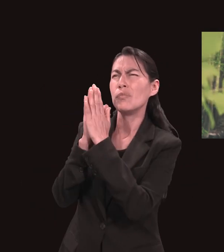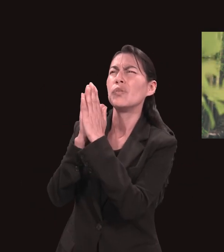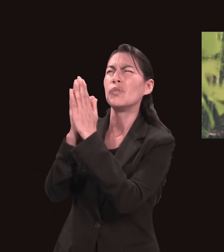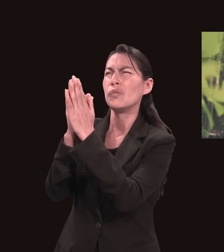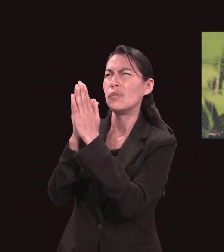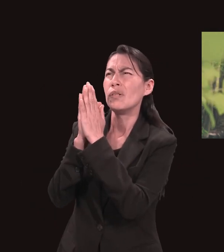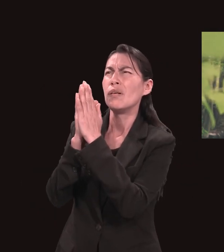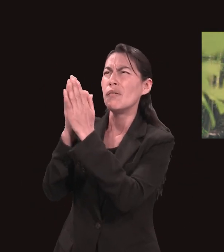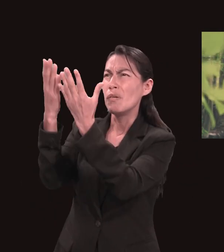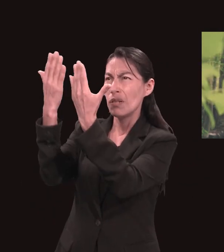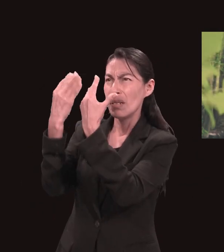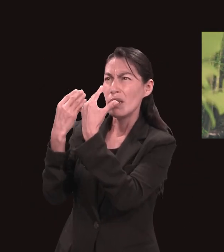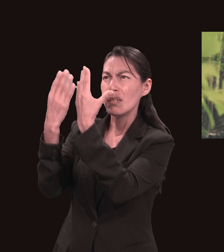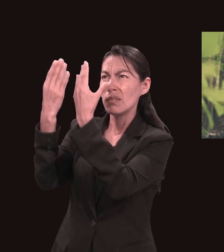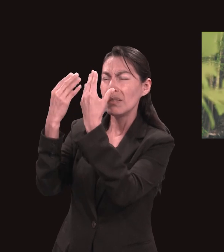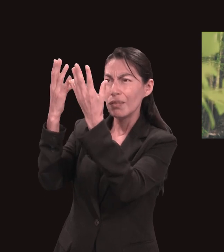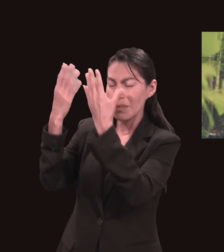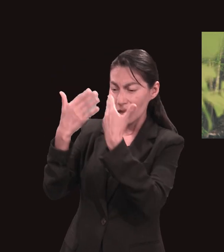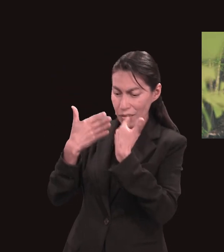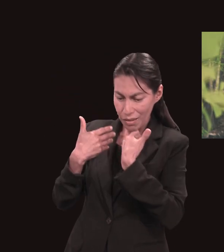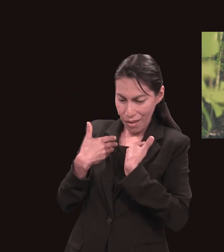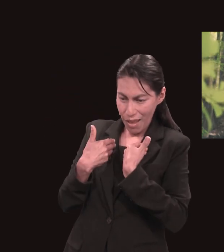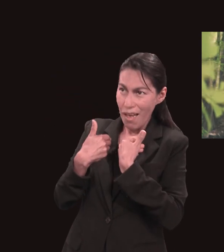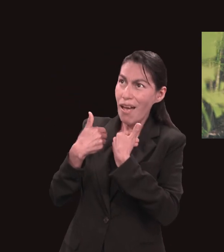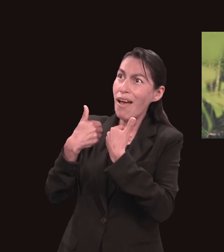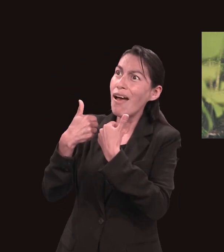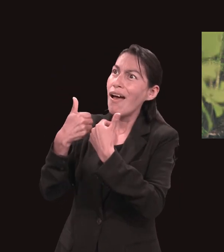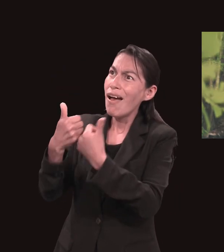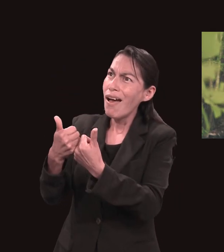Enseñame a comprender